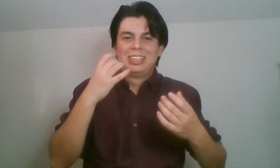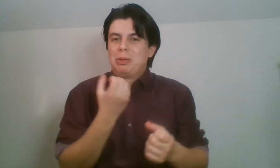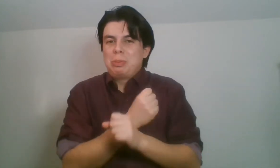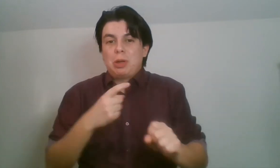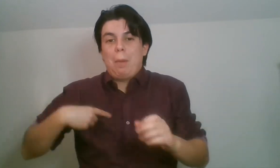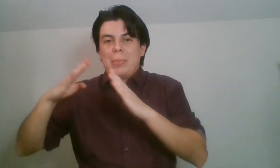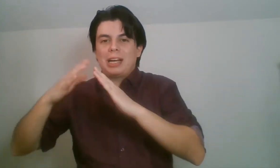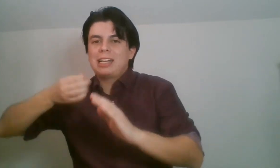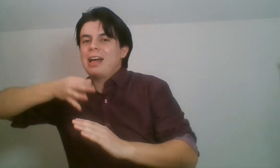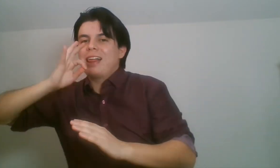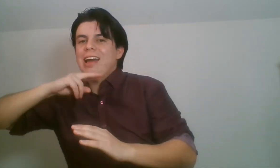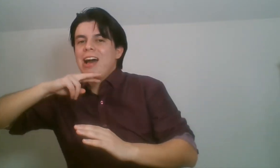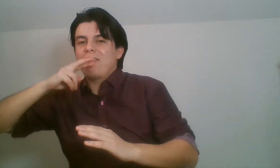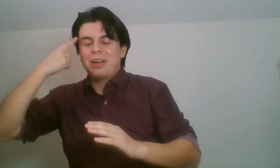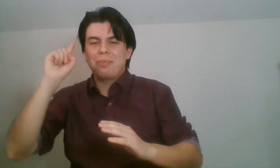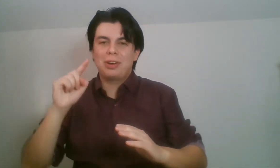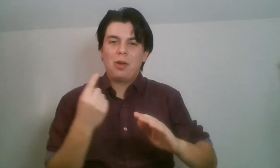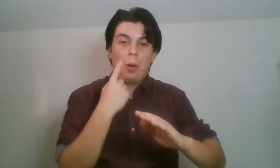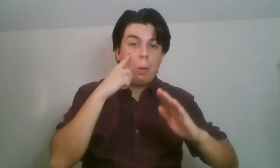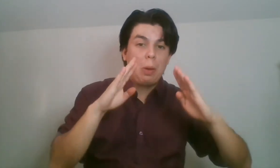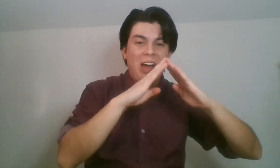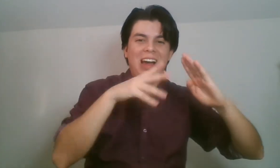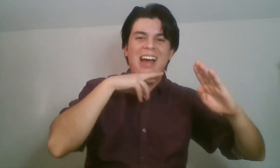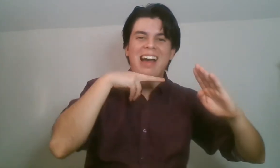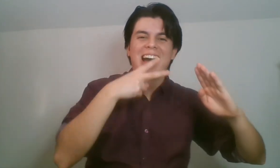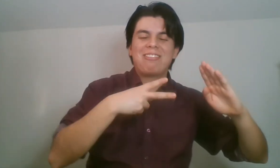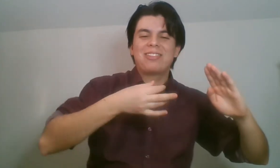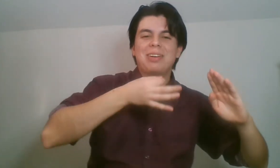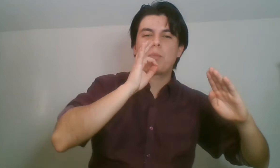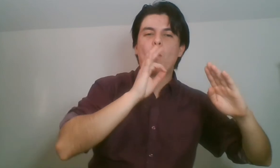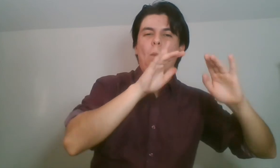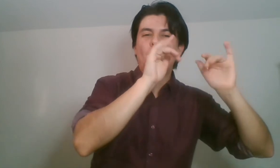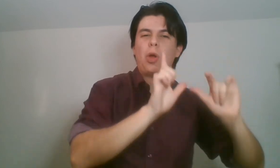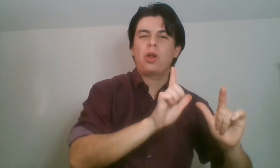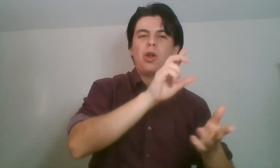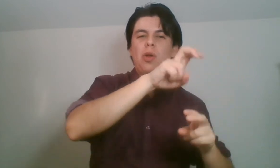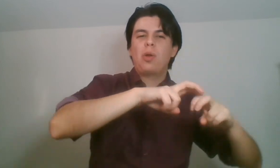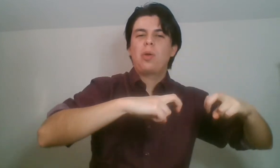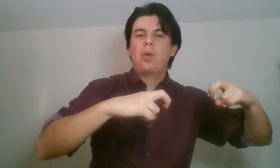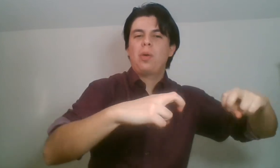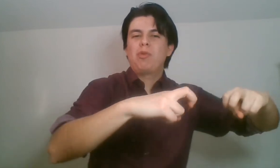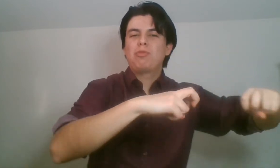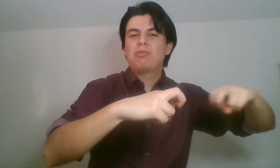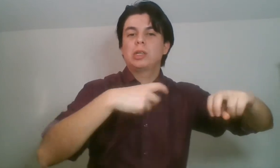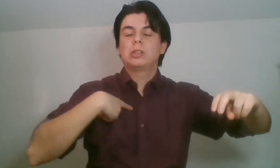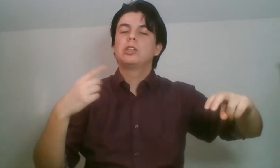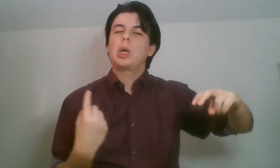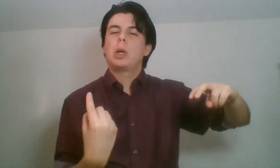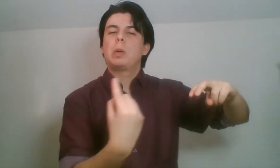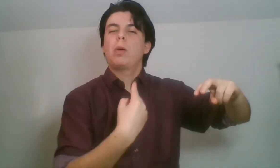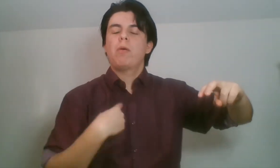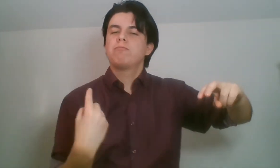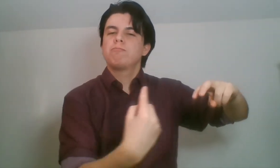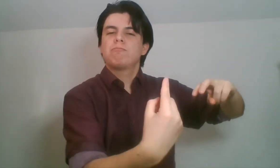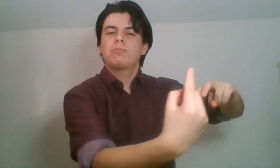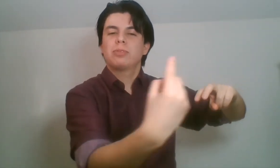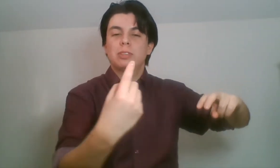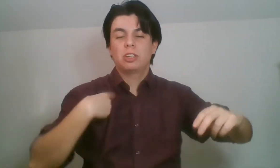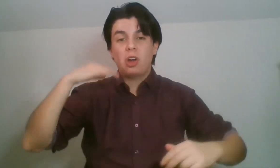en mi casa, ¿verdad? Pero me daba vueltas por ahí. Bueno, tienen que haber muchas anécdotas de aquellos días fundacionales, cosas que pasaron